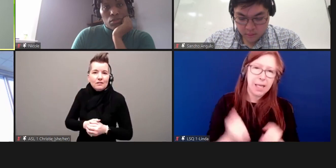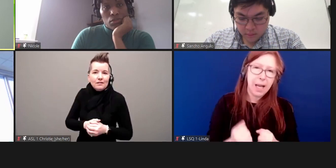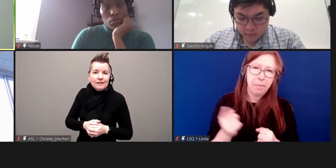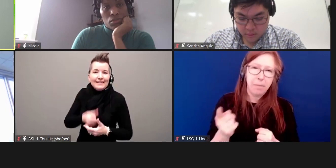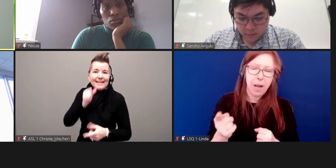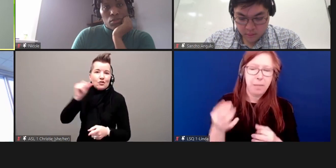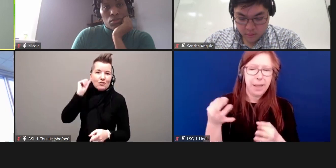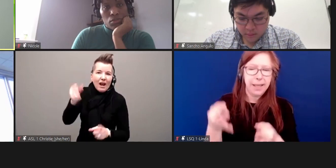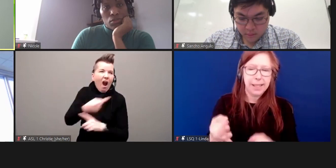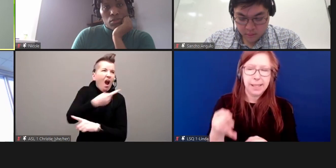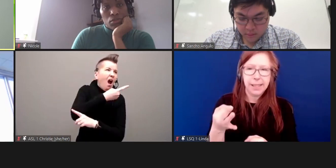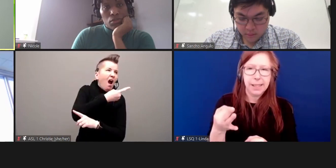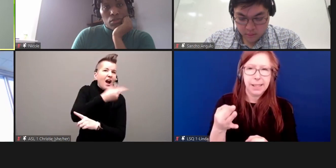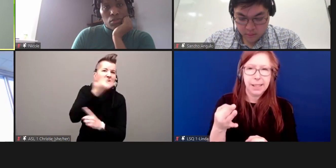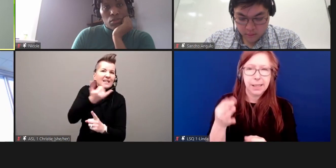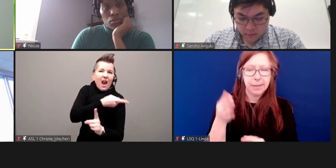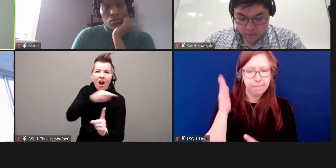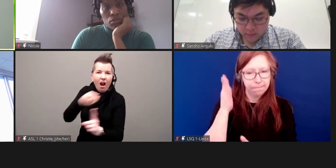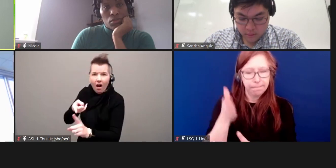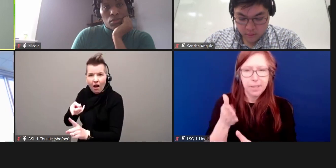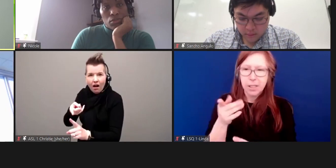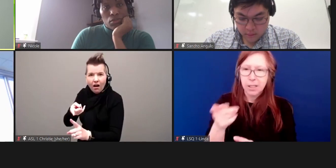schizophrène.